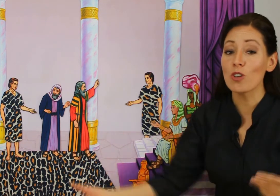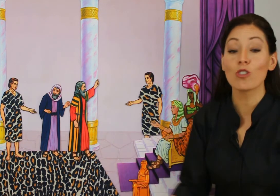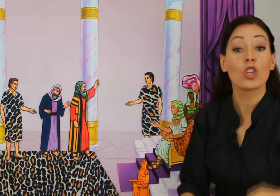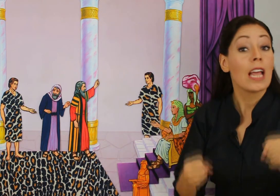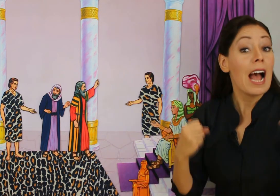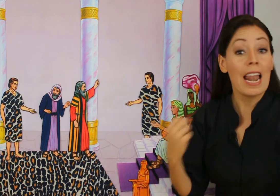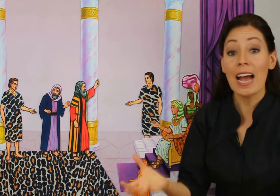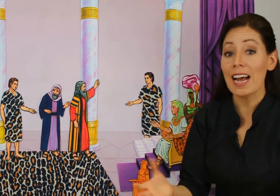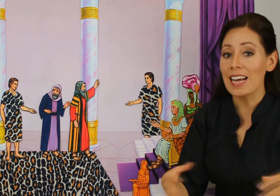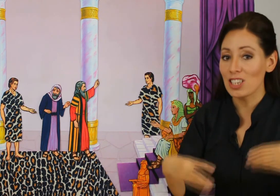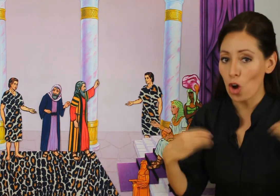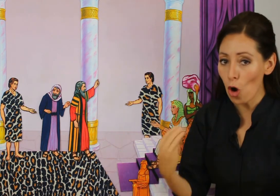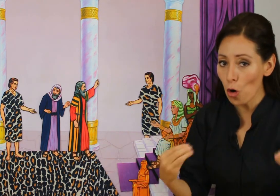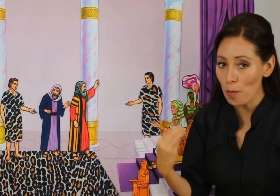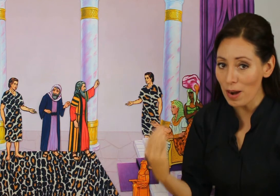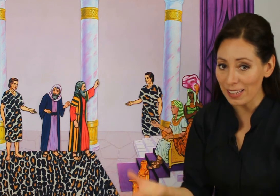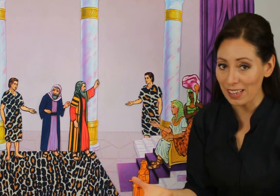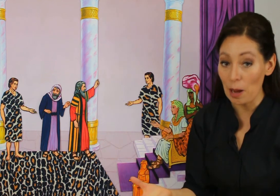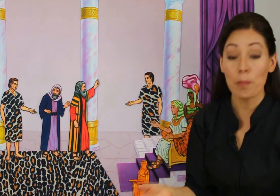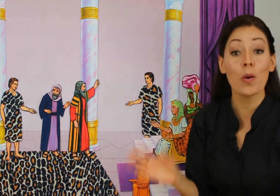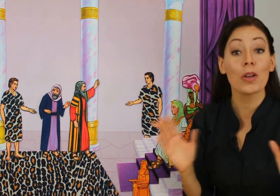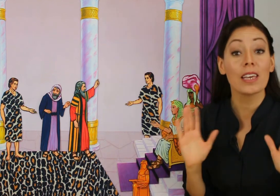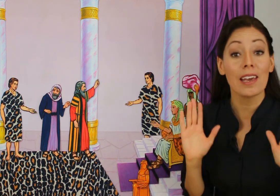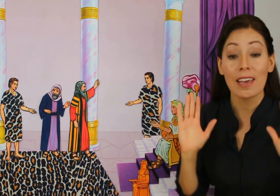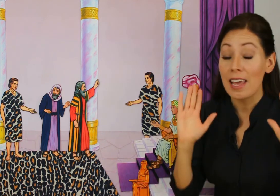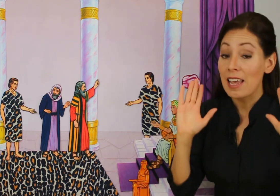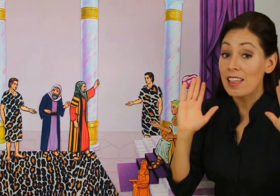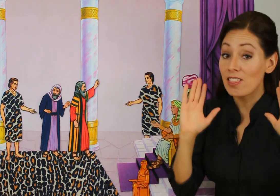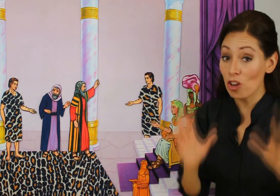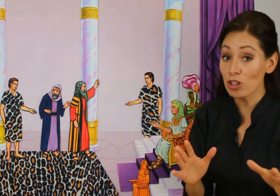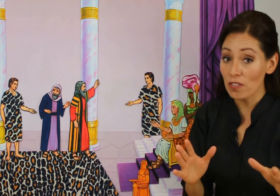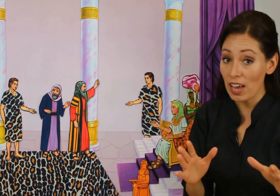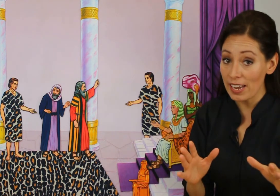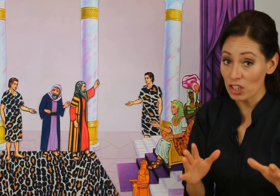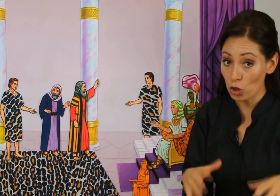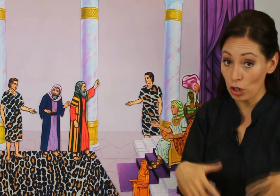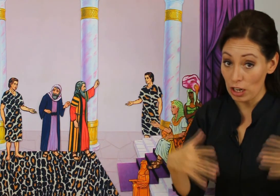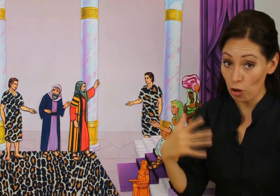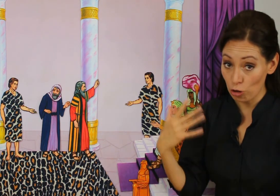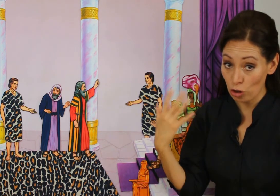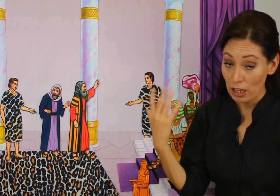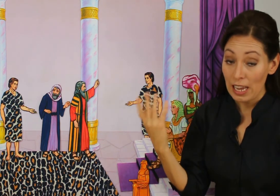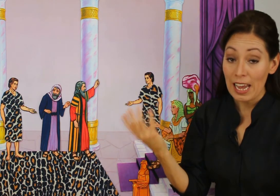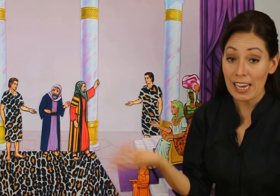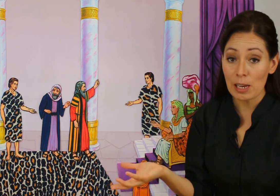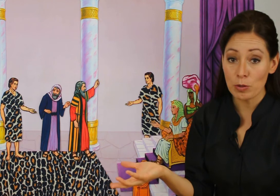egipcios alhajas, oro y plata, porque Dios había hecho que los